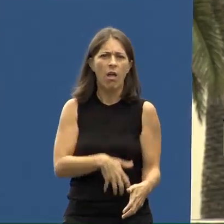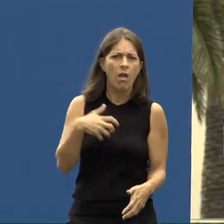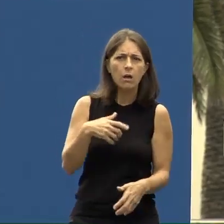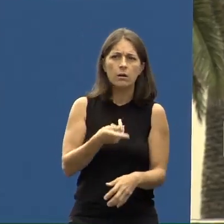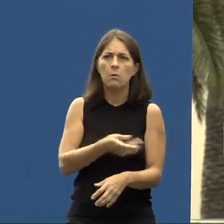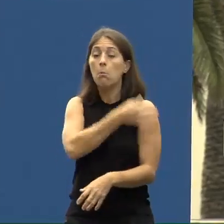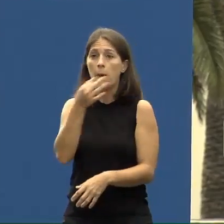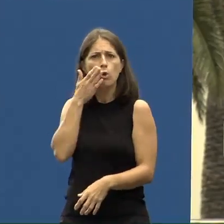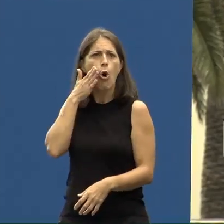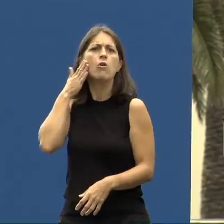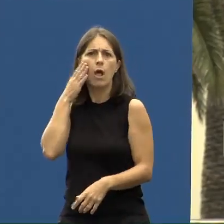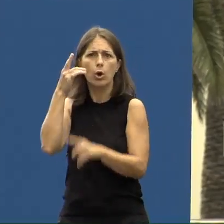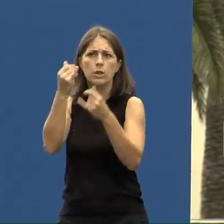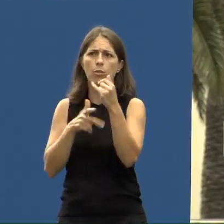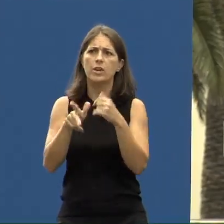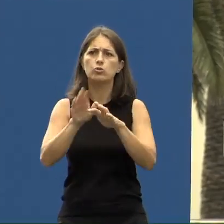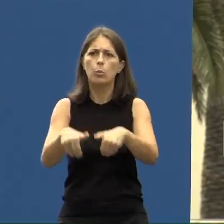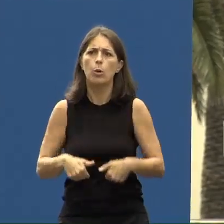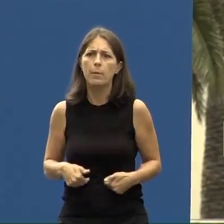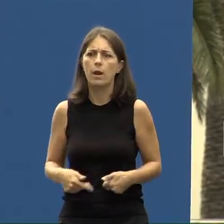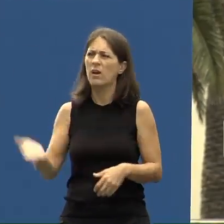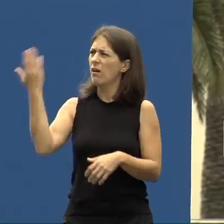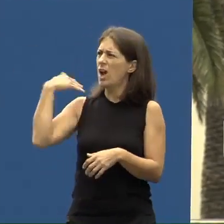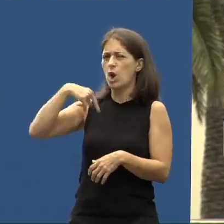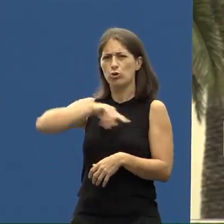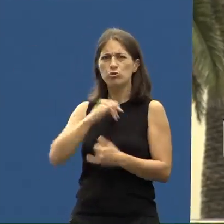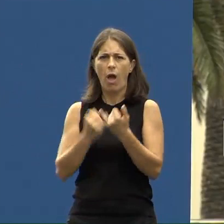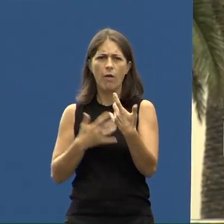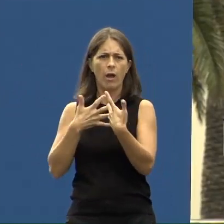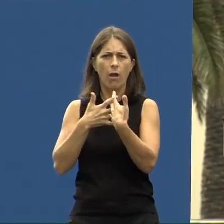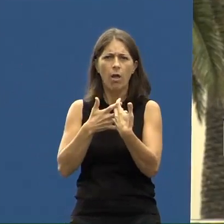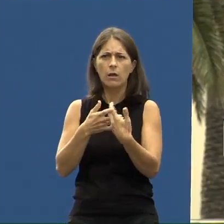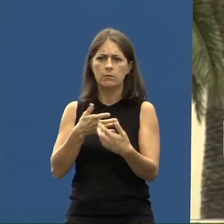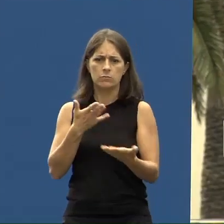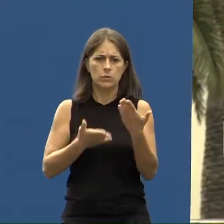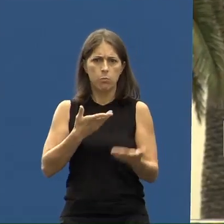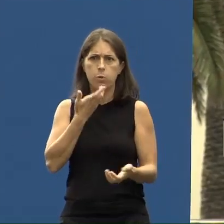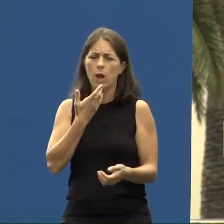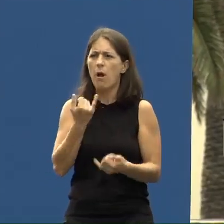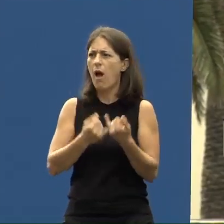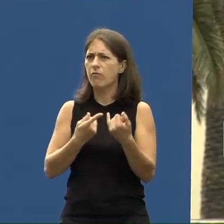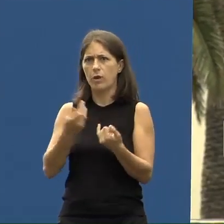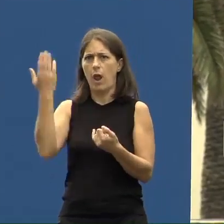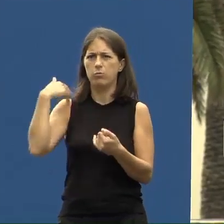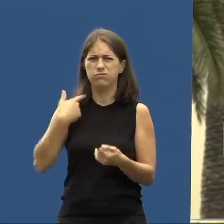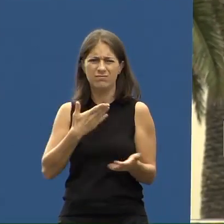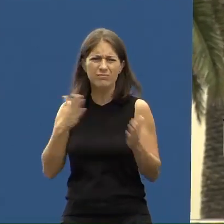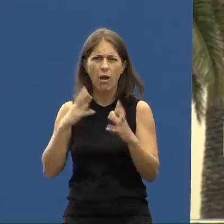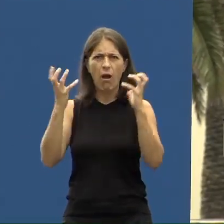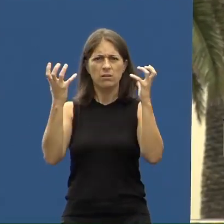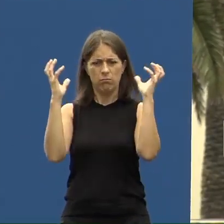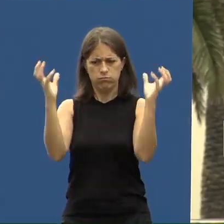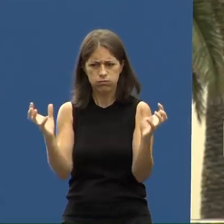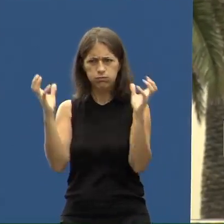honradamente para conquerir os seus dereitos. Loitamos e pola xustiza, loitamos nas loitas irmandiñas derrubando os castelos para acabar